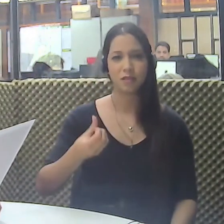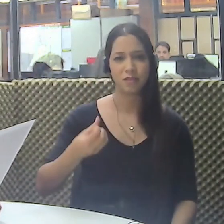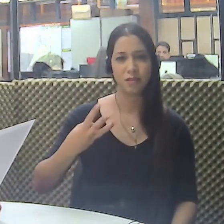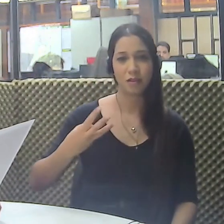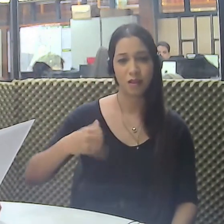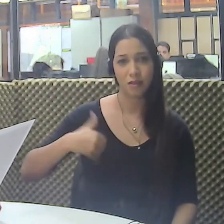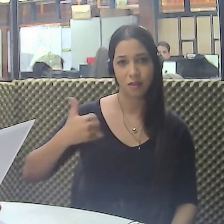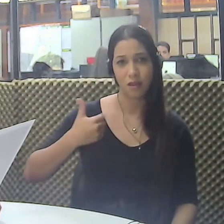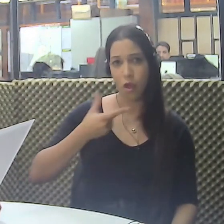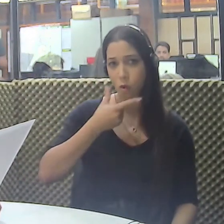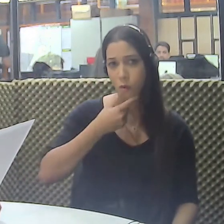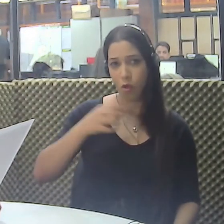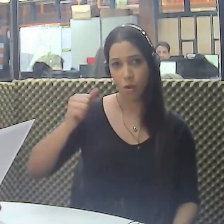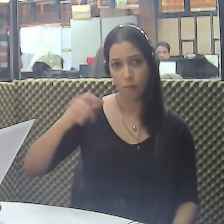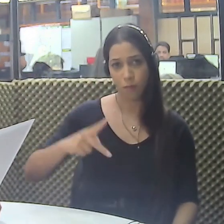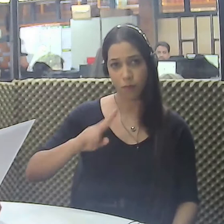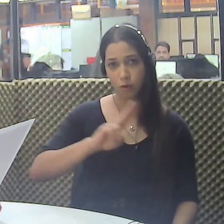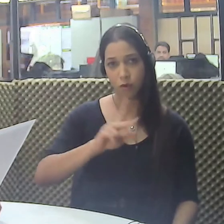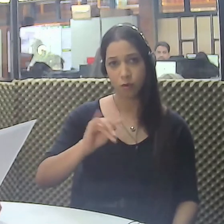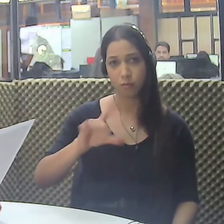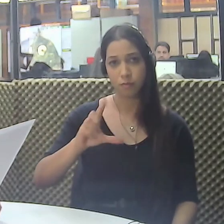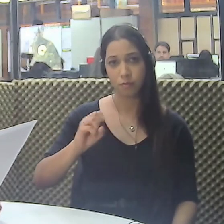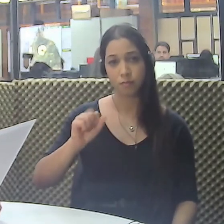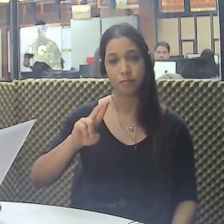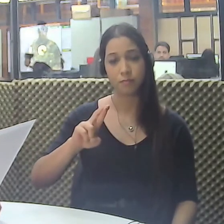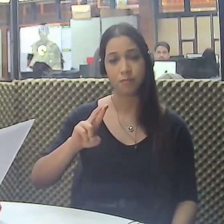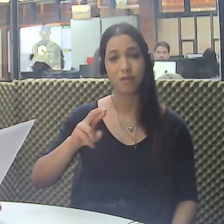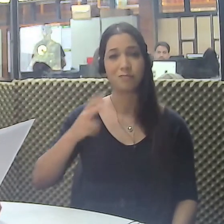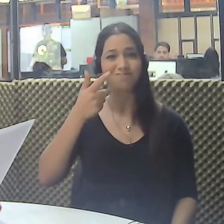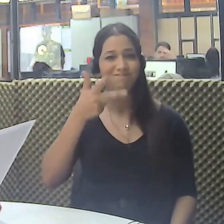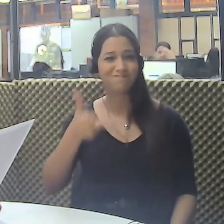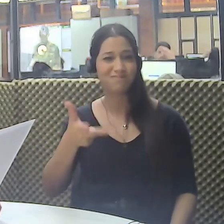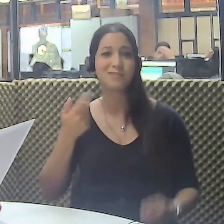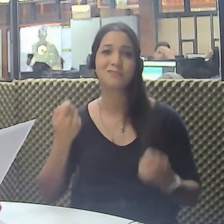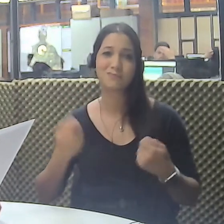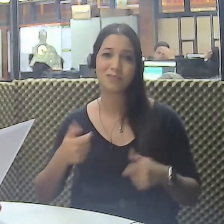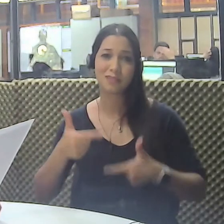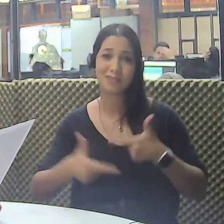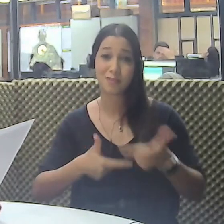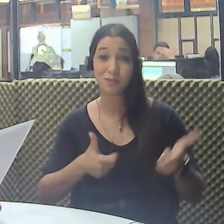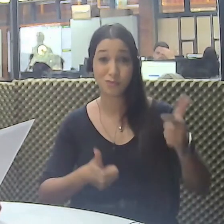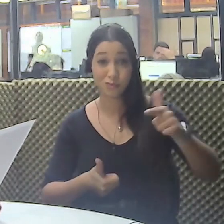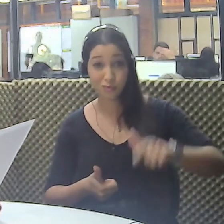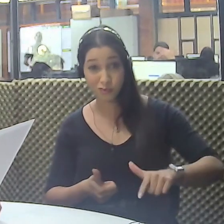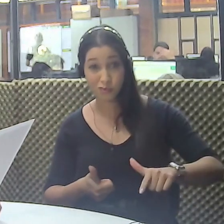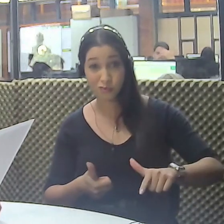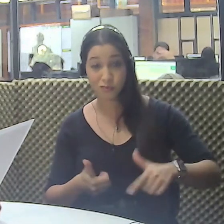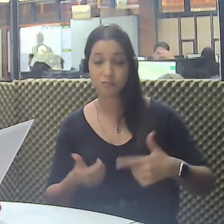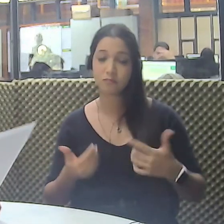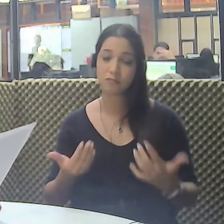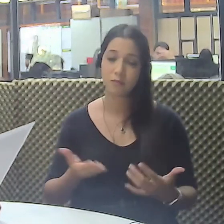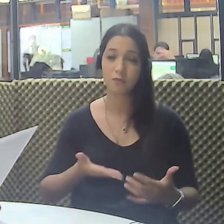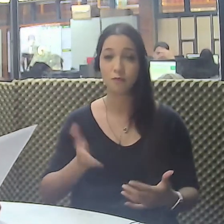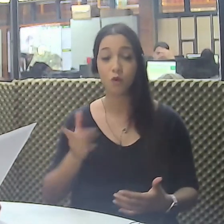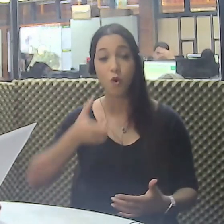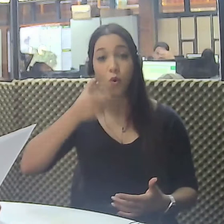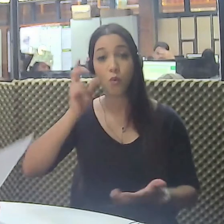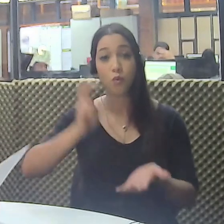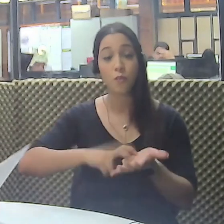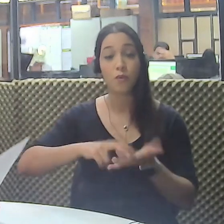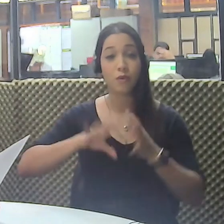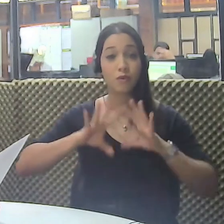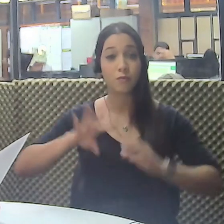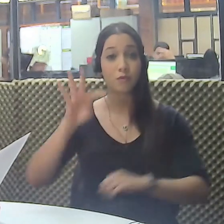o aposentado Gilmar Mendes de Melo viu a necessidade de retornar ao mercado de trabalho e esteve na manhã de ontem na